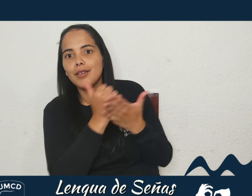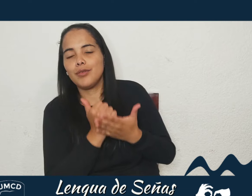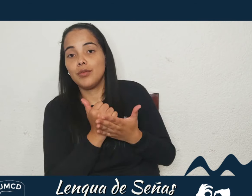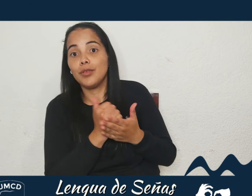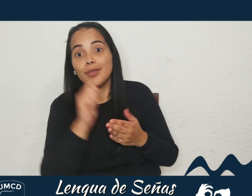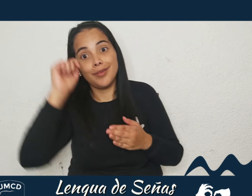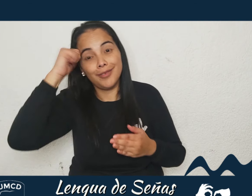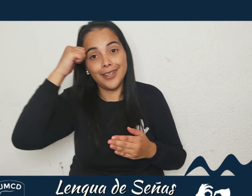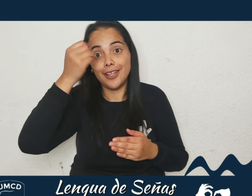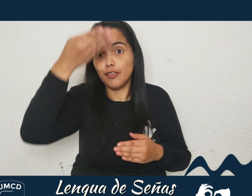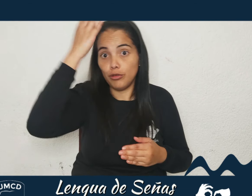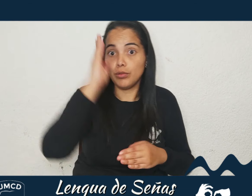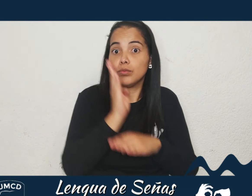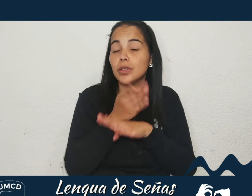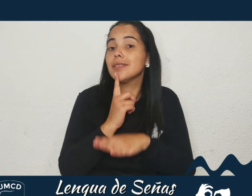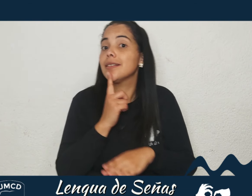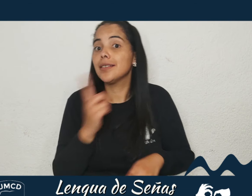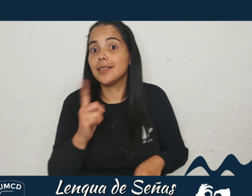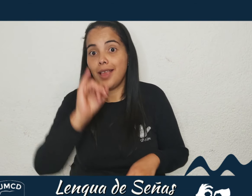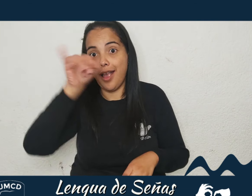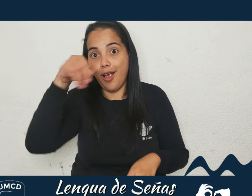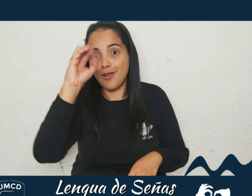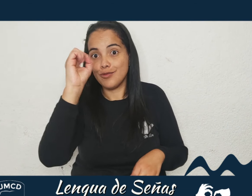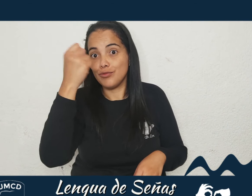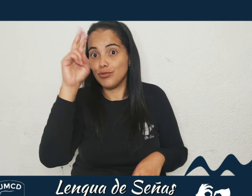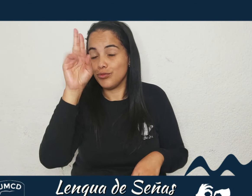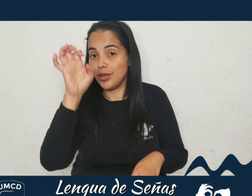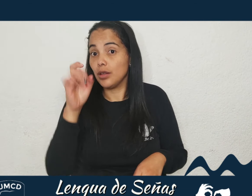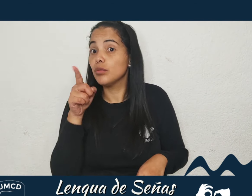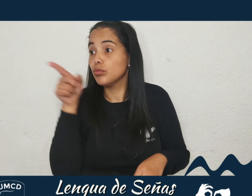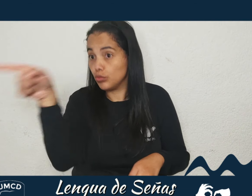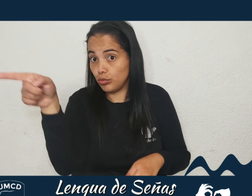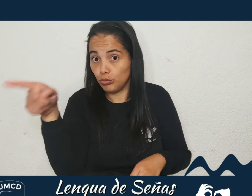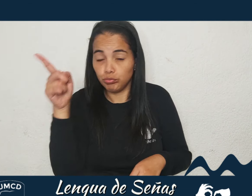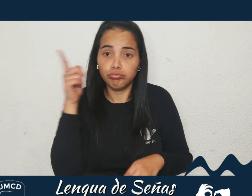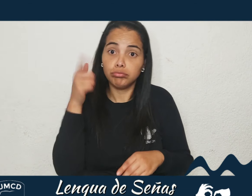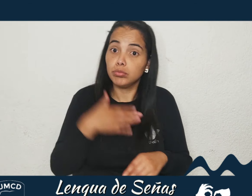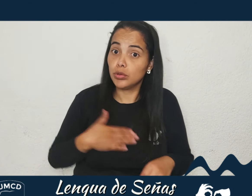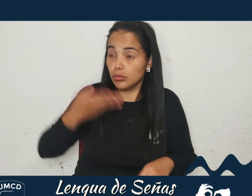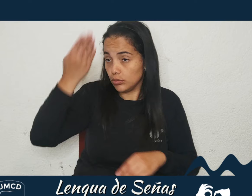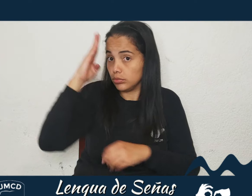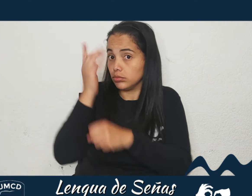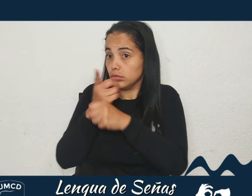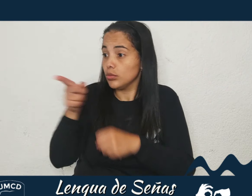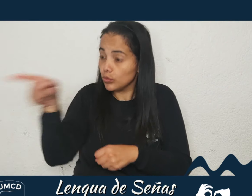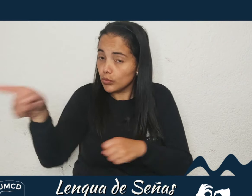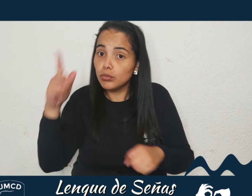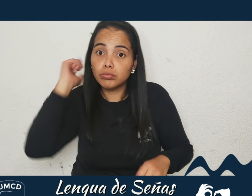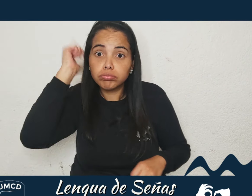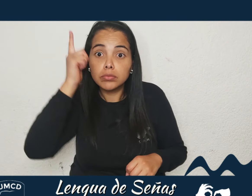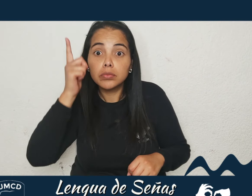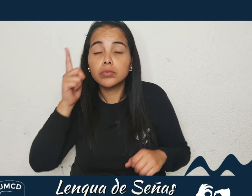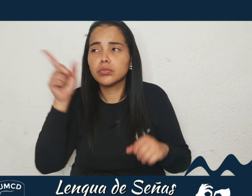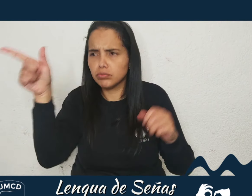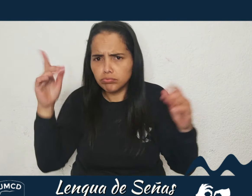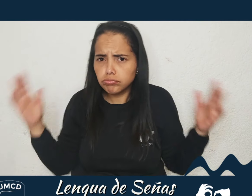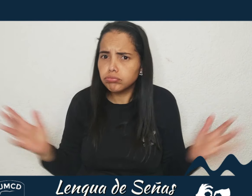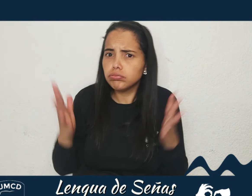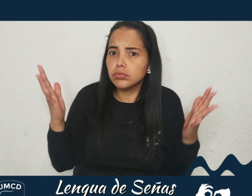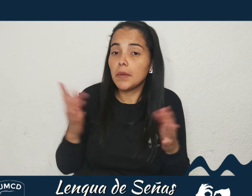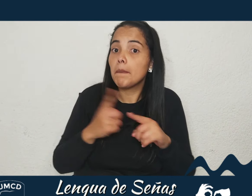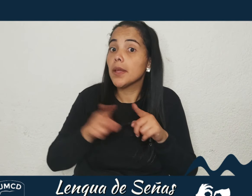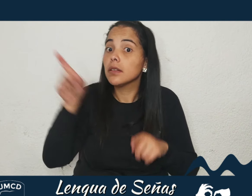dice a Josué de que él iba a engrandecer el nombre de Josué, su liderazgo, él tenía que